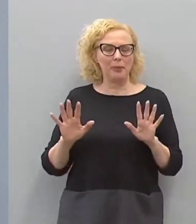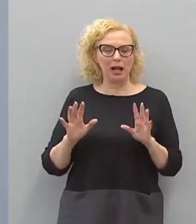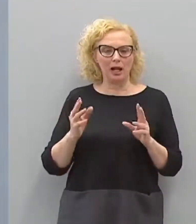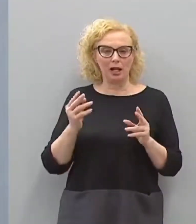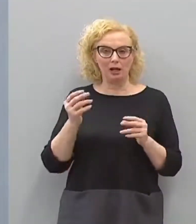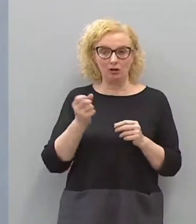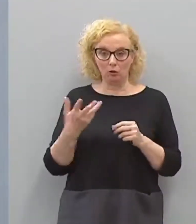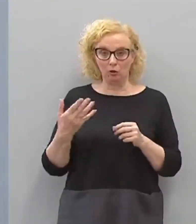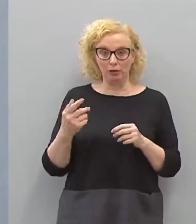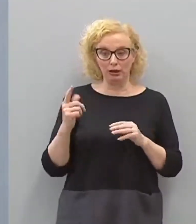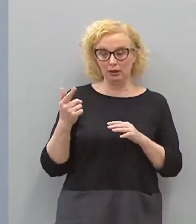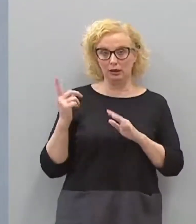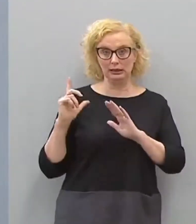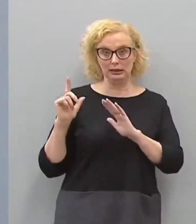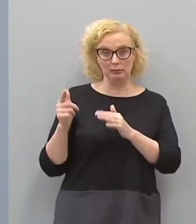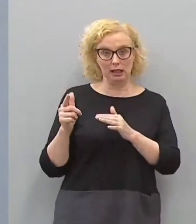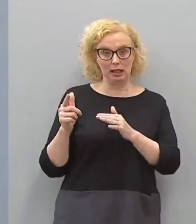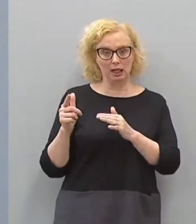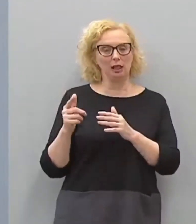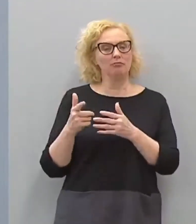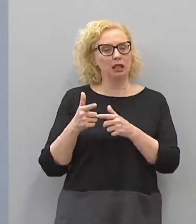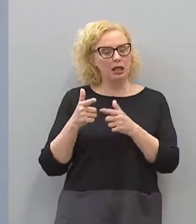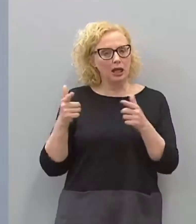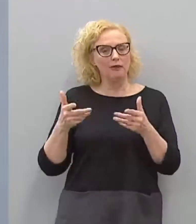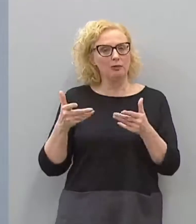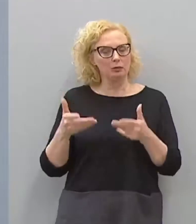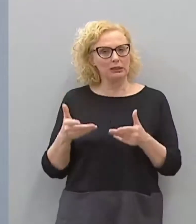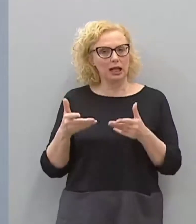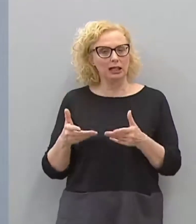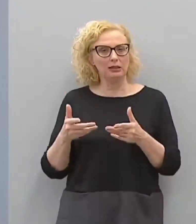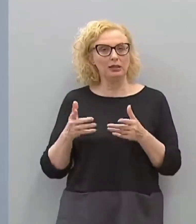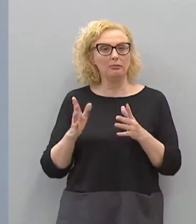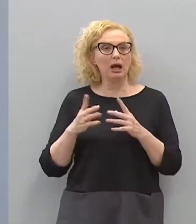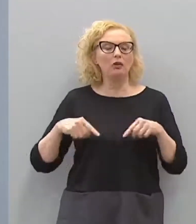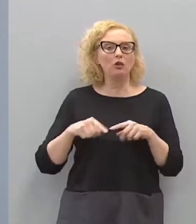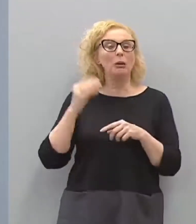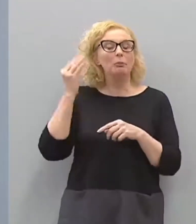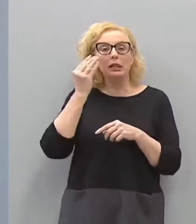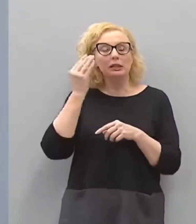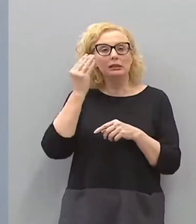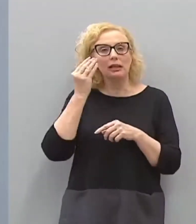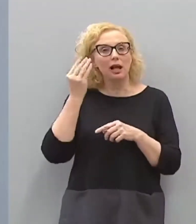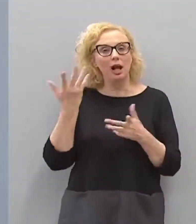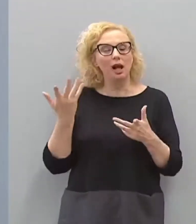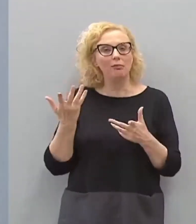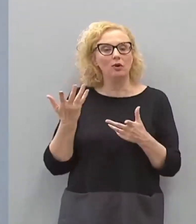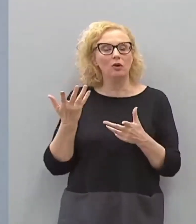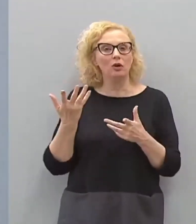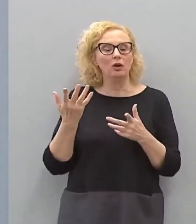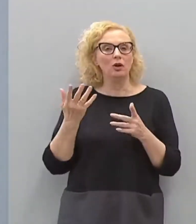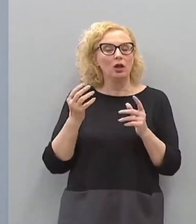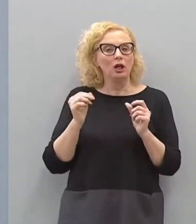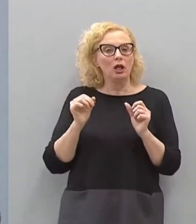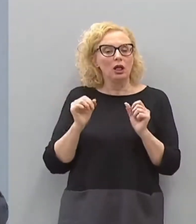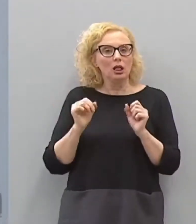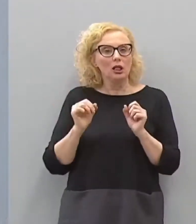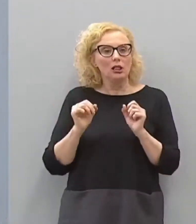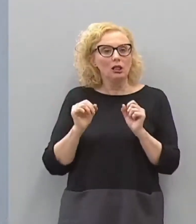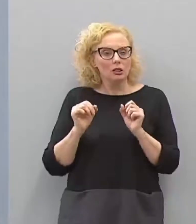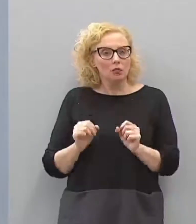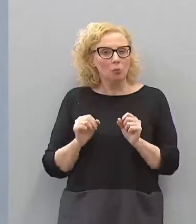settimana pur se pesanti pur se gravi non riteniamo di non siamo fuori